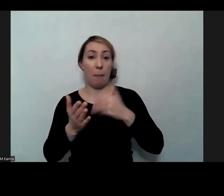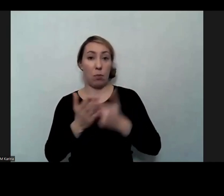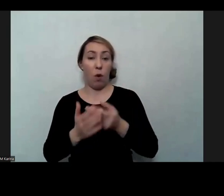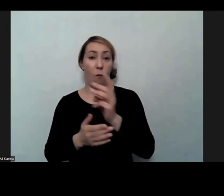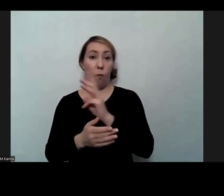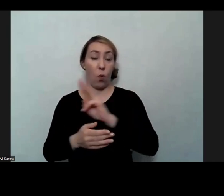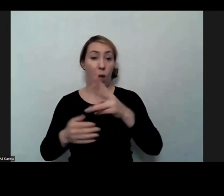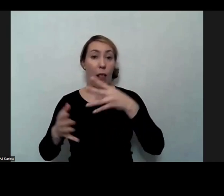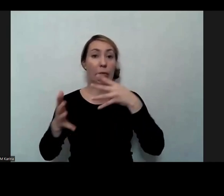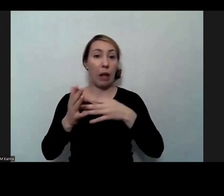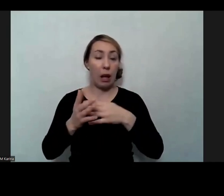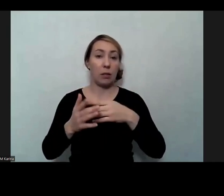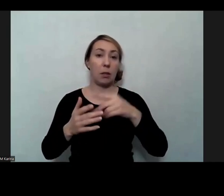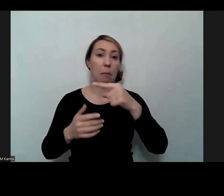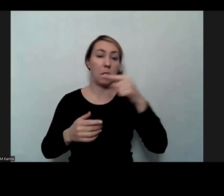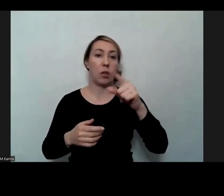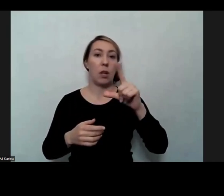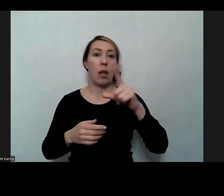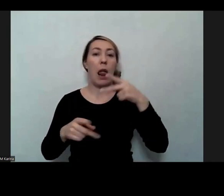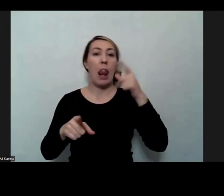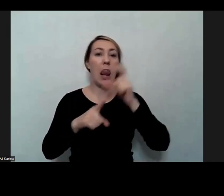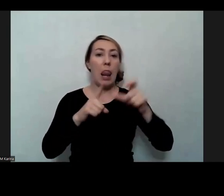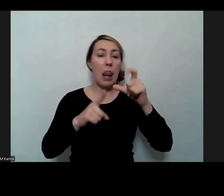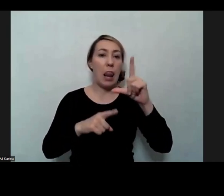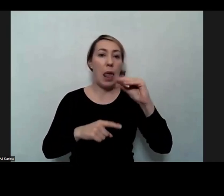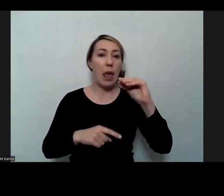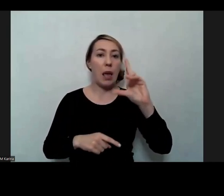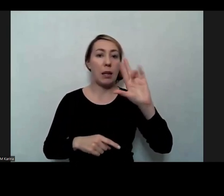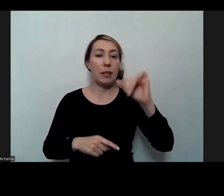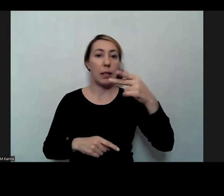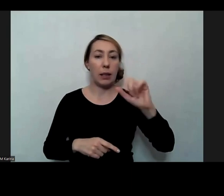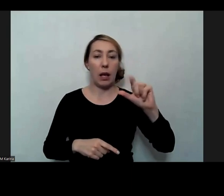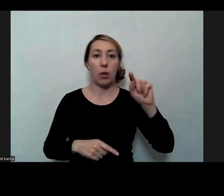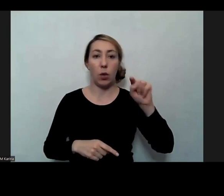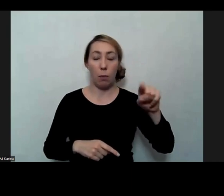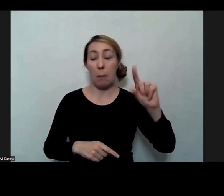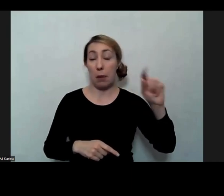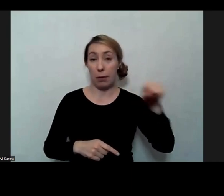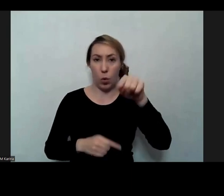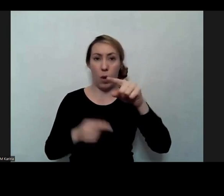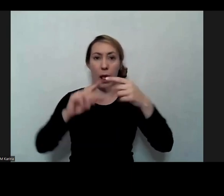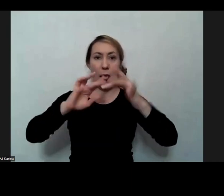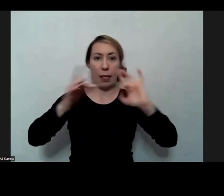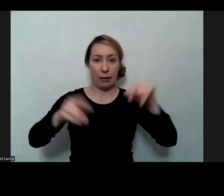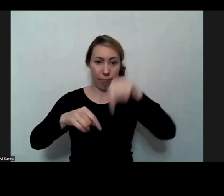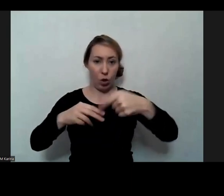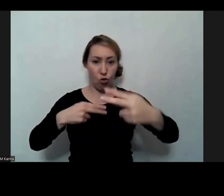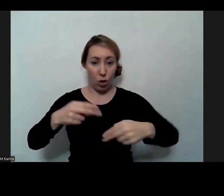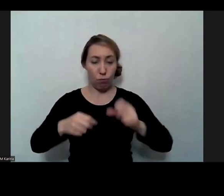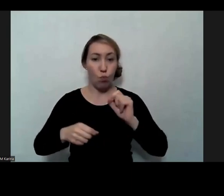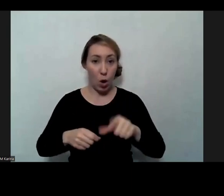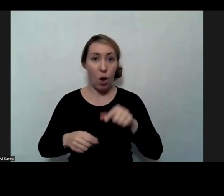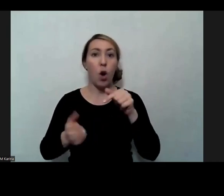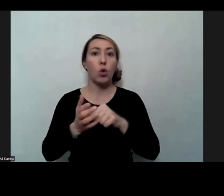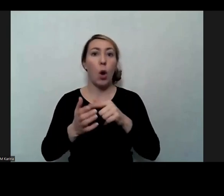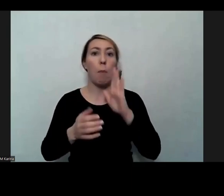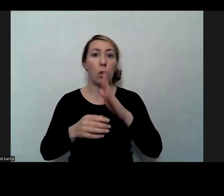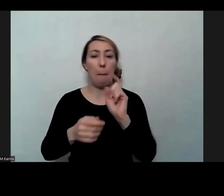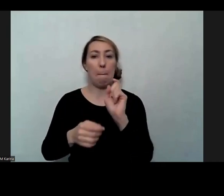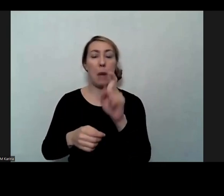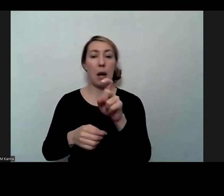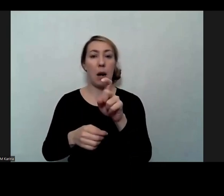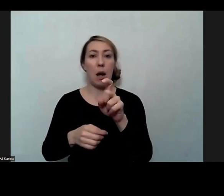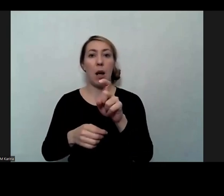stronę test-leksyka.pl, ten link mają Panie w czacie, to trzeba później kliknąć w to pomarańczowe